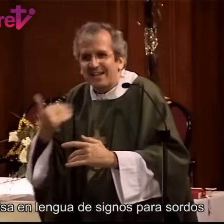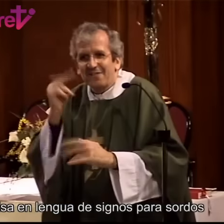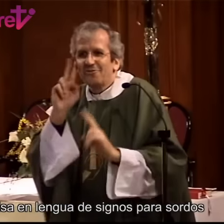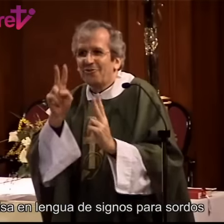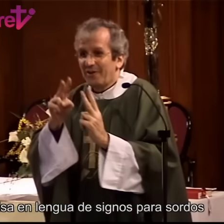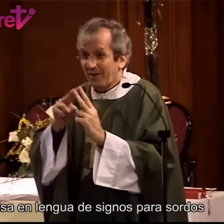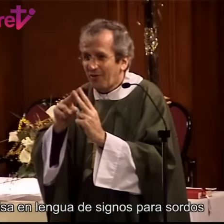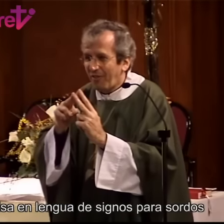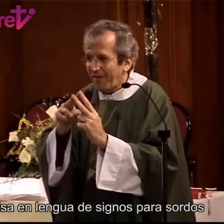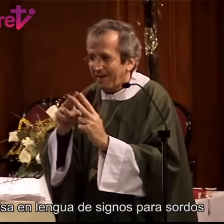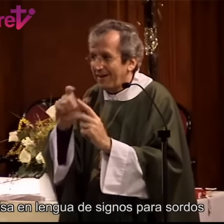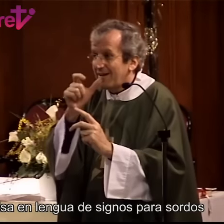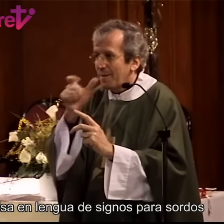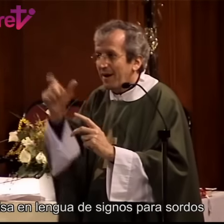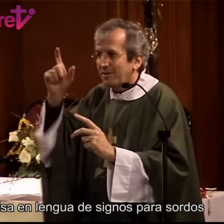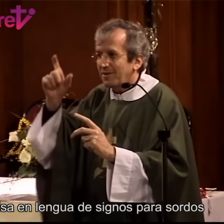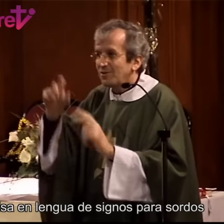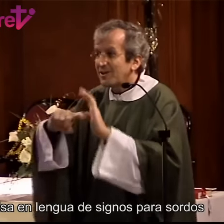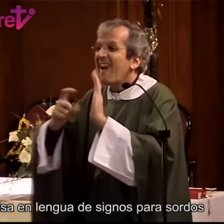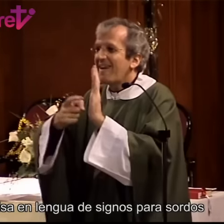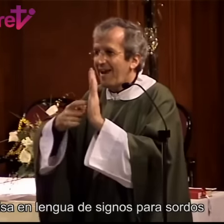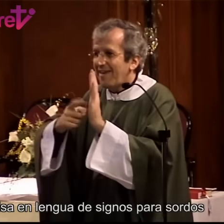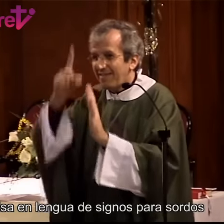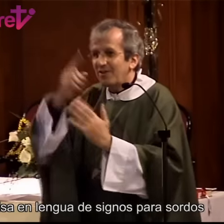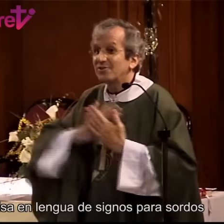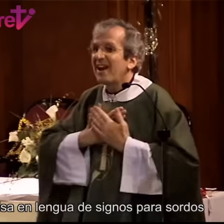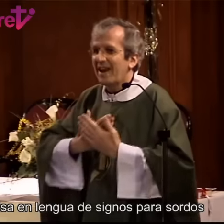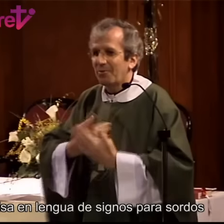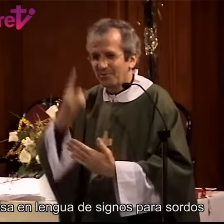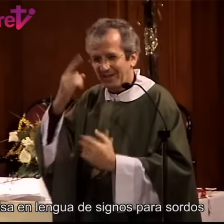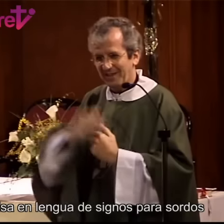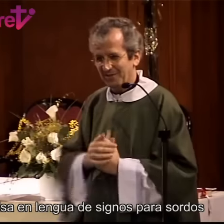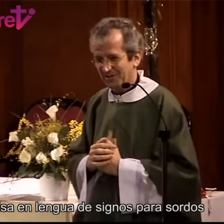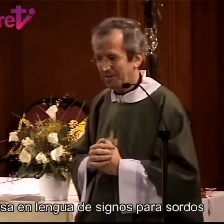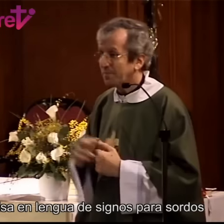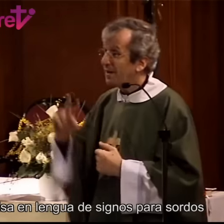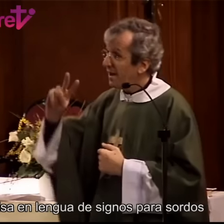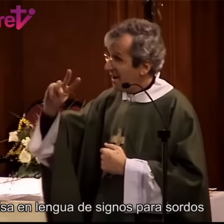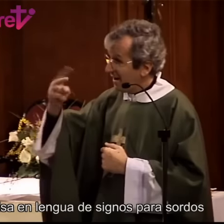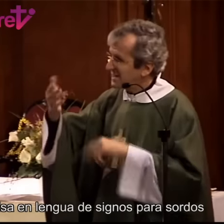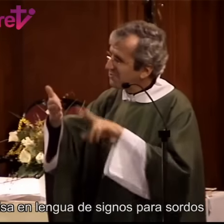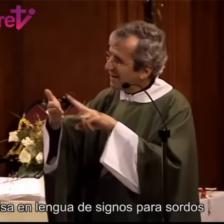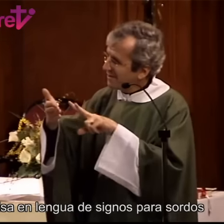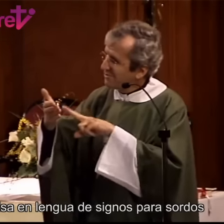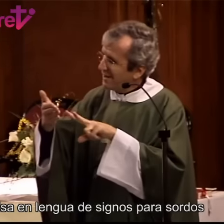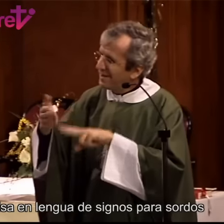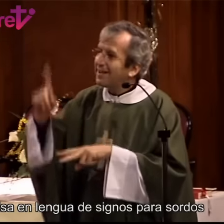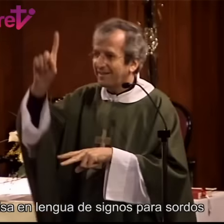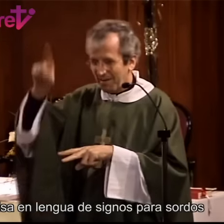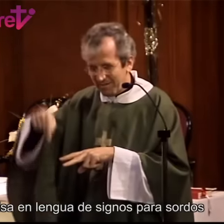deseando, ¿eh?, conocer la palabra de Dios, la ley de Dios, la voluntad de Dios, ¿eh? La segunda lectura, ¿eh?, también,